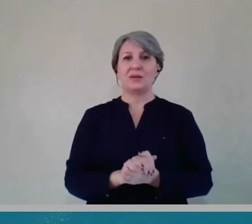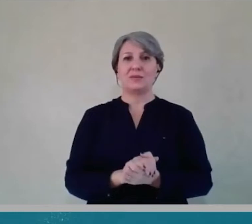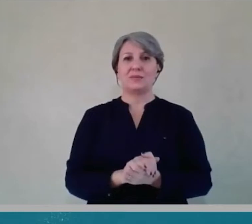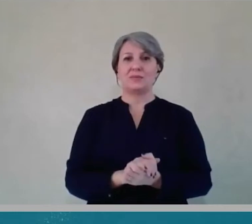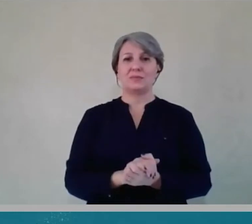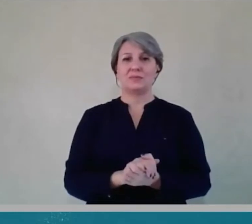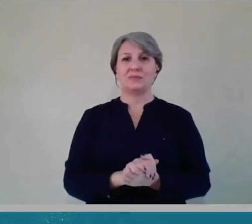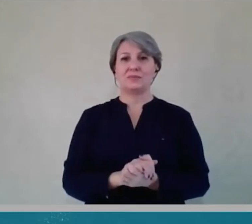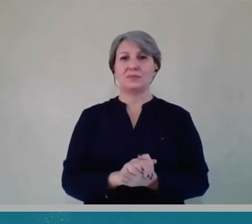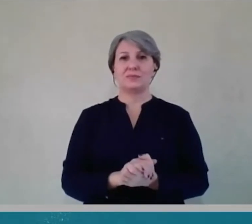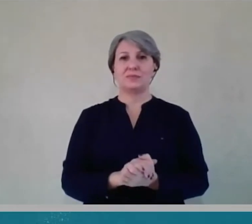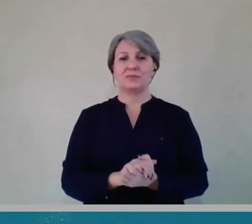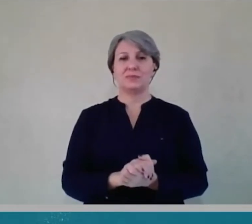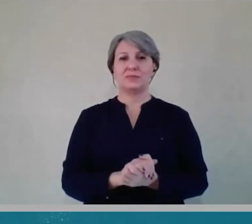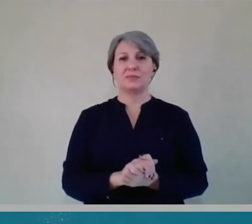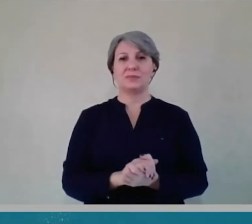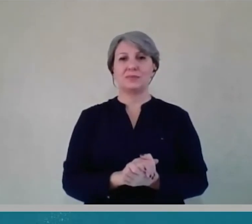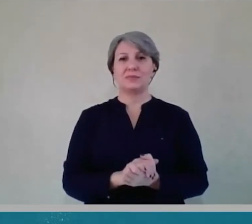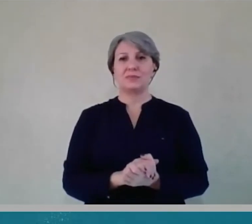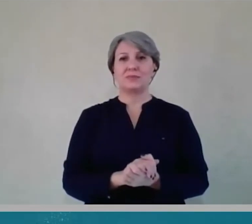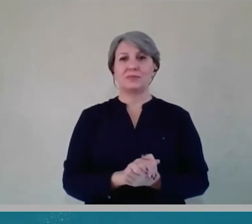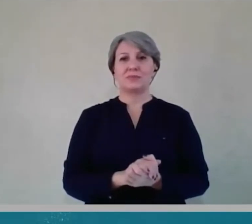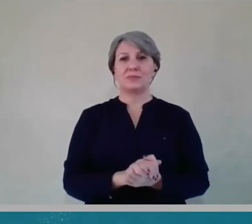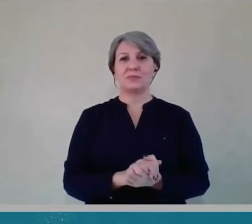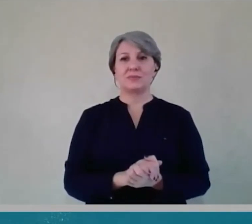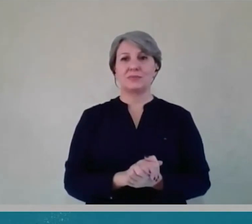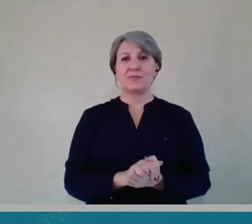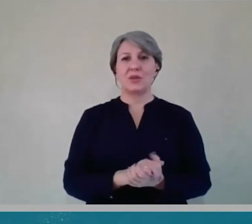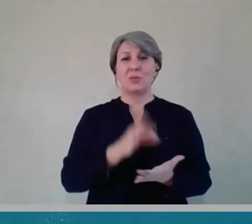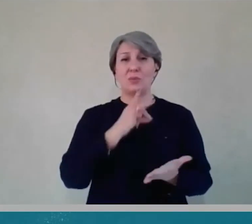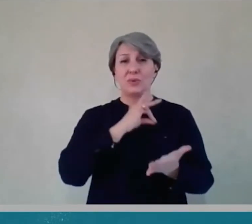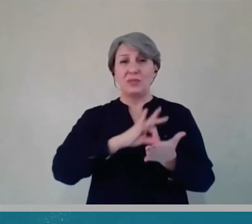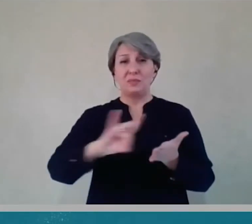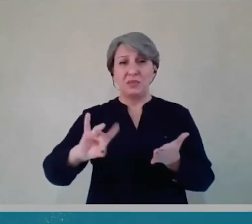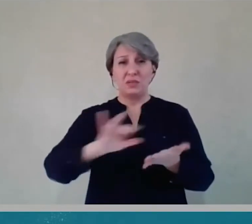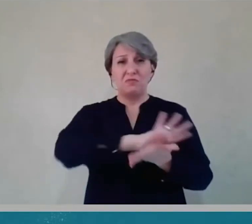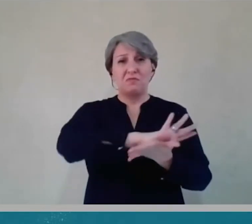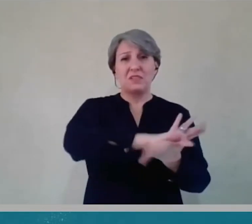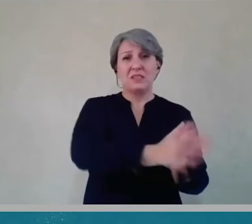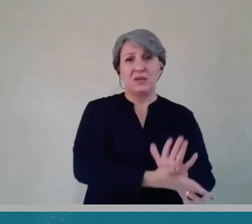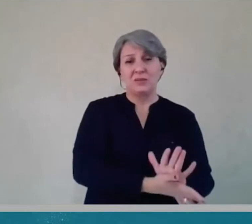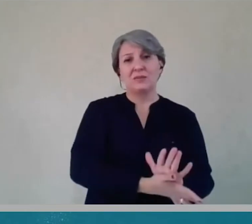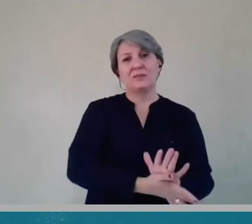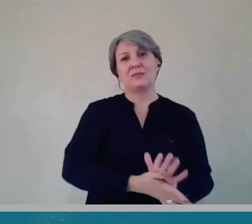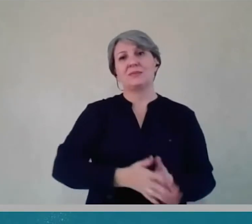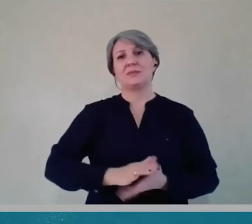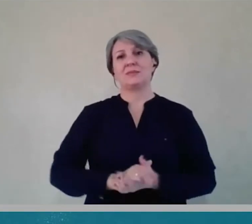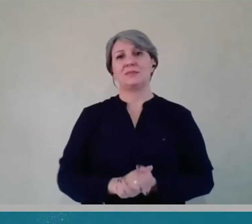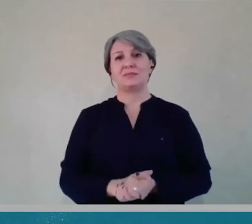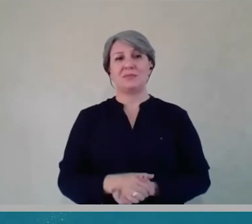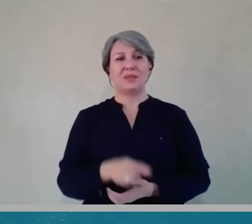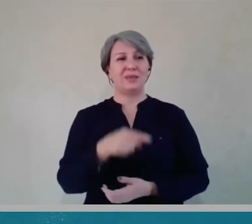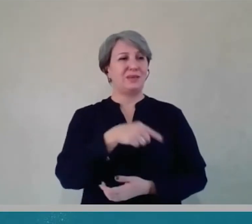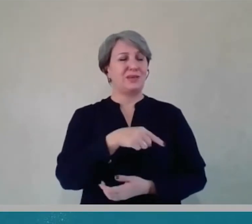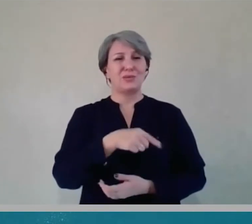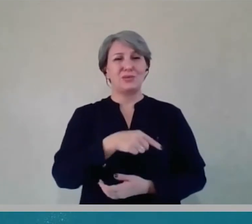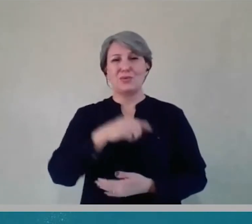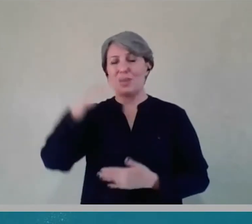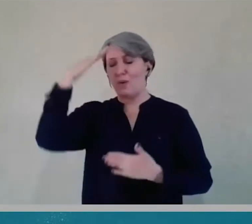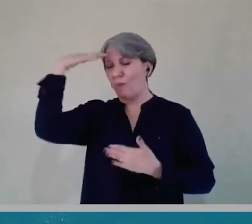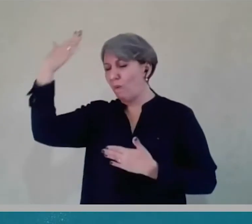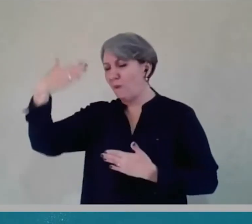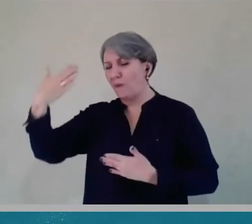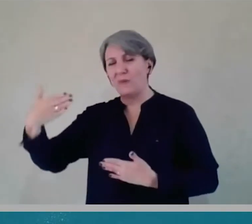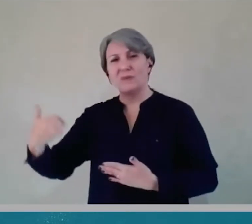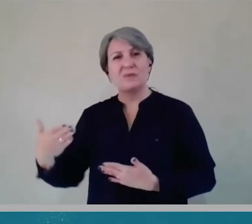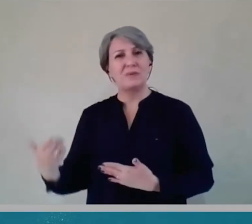de Armagedon. Imagina que honra poder participar disso, e nós somos, por